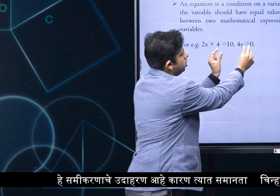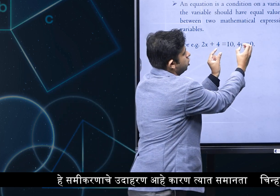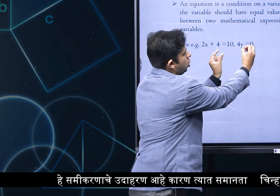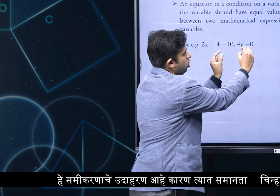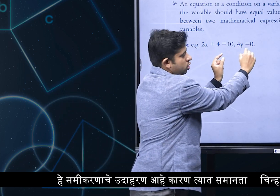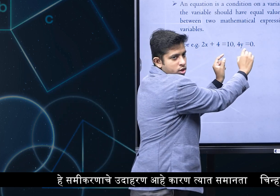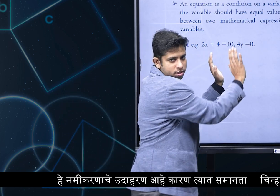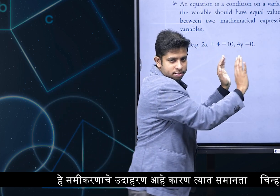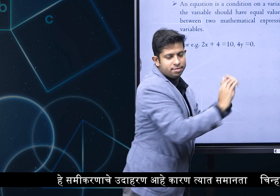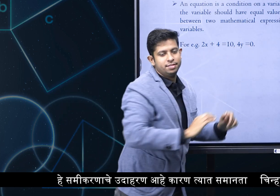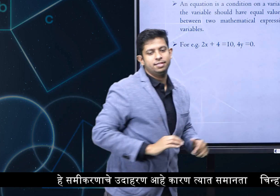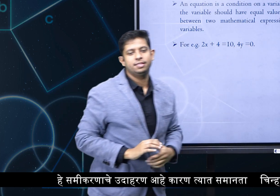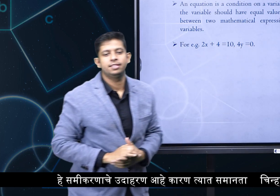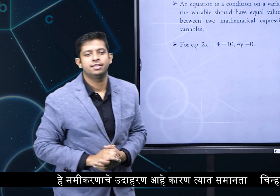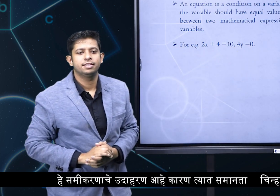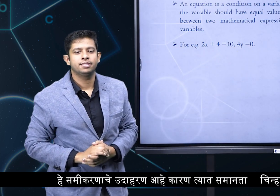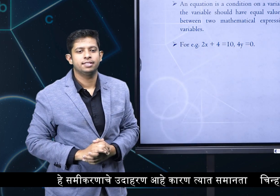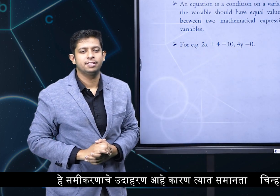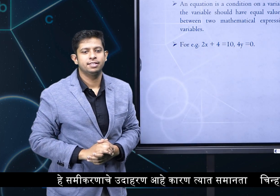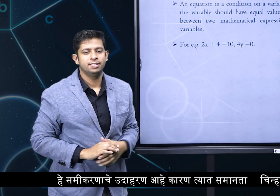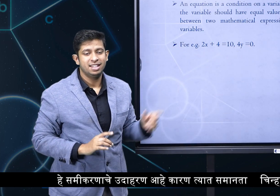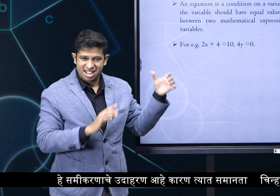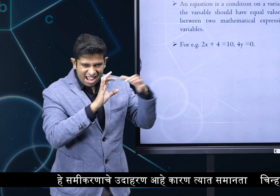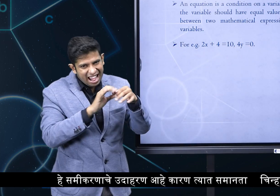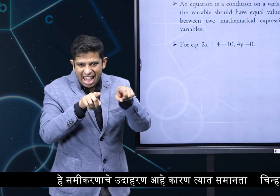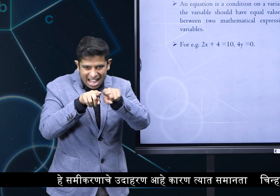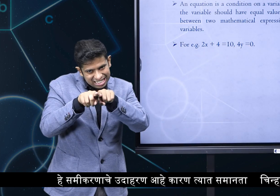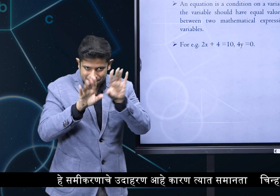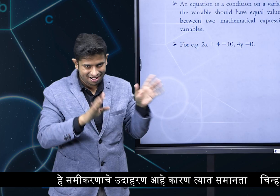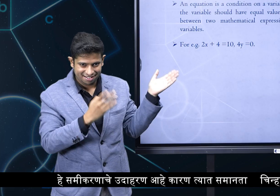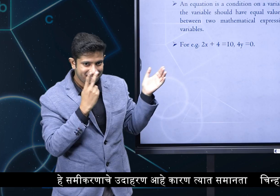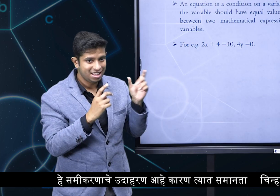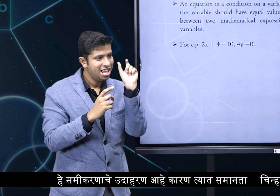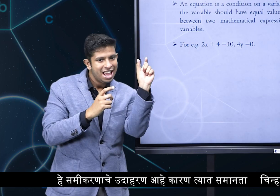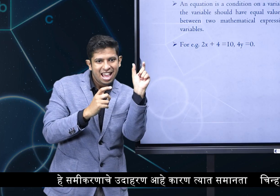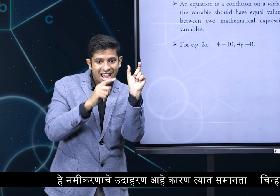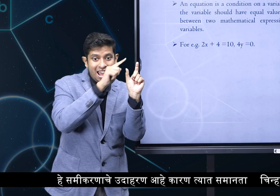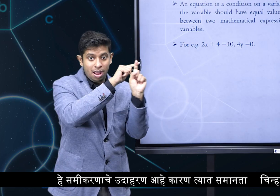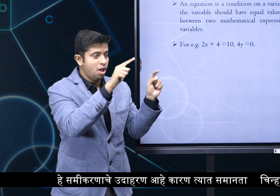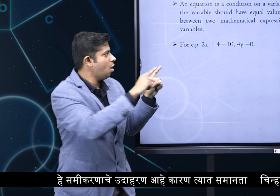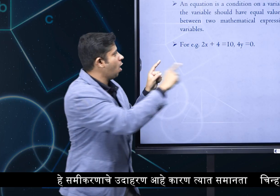आहे, कारण त्यात समानता चिन्हांपासून 2 पदावली आहेत.